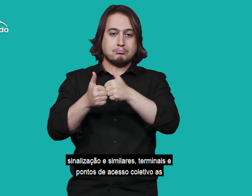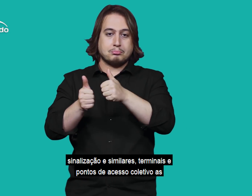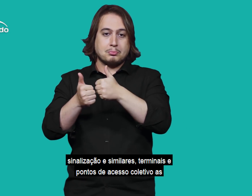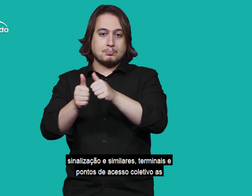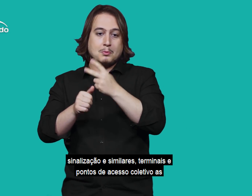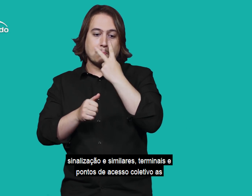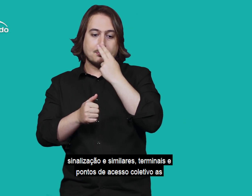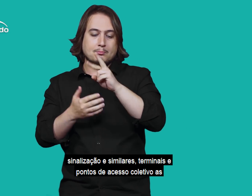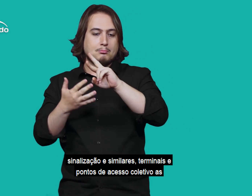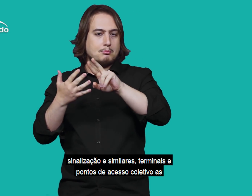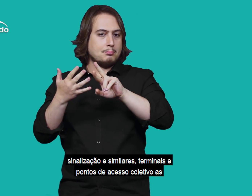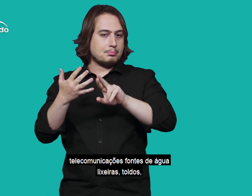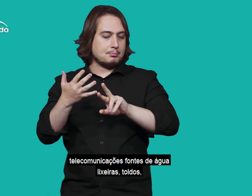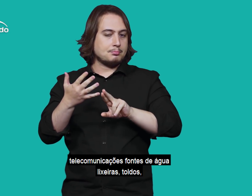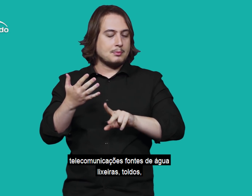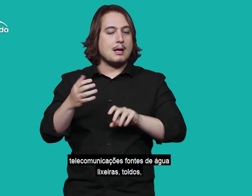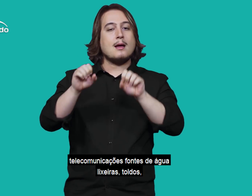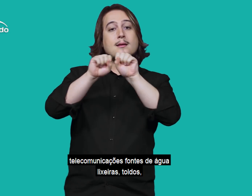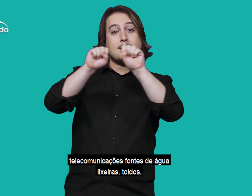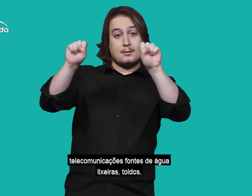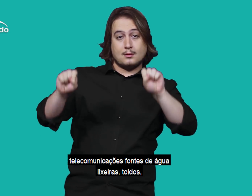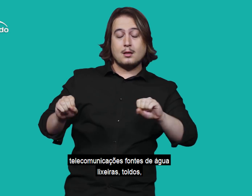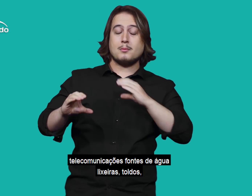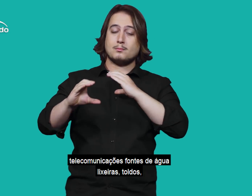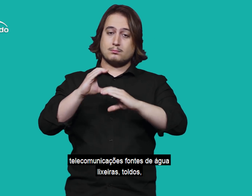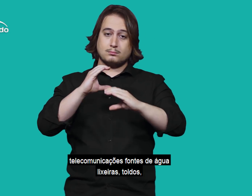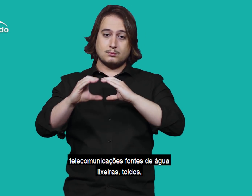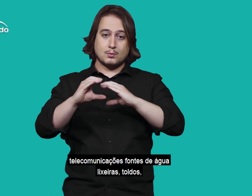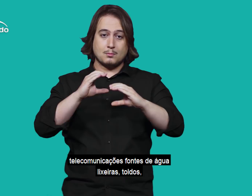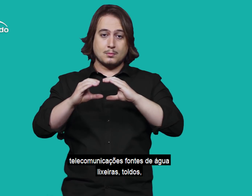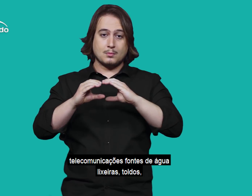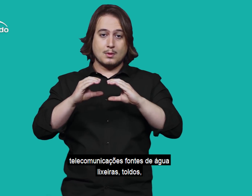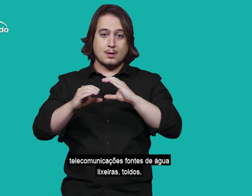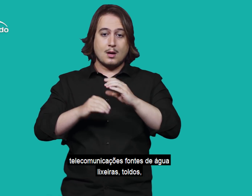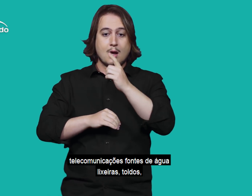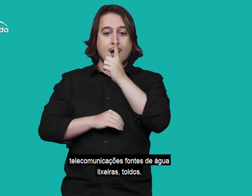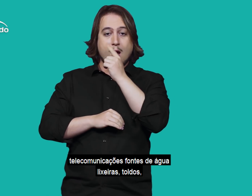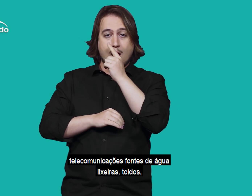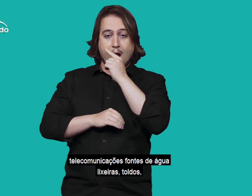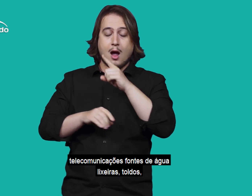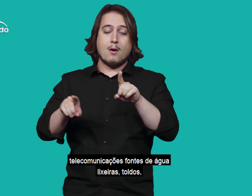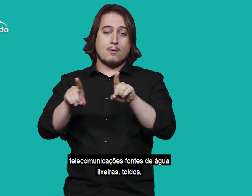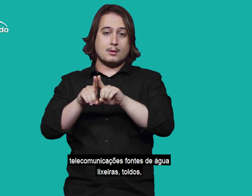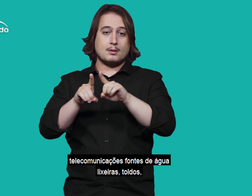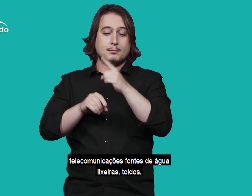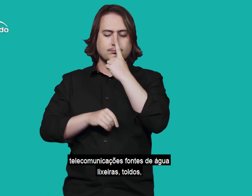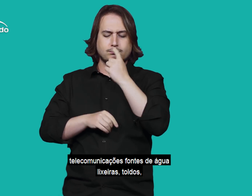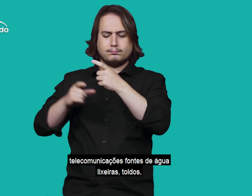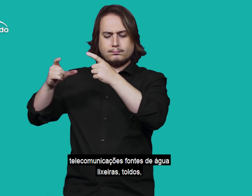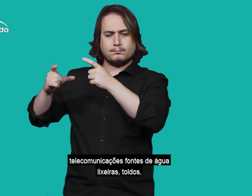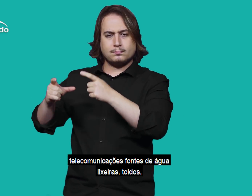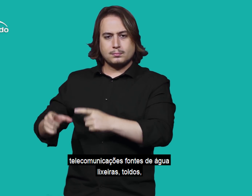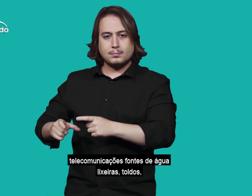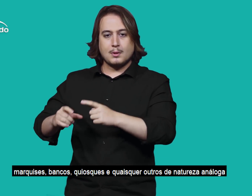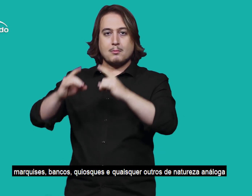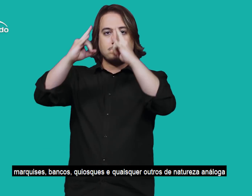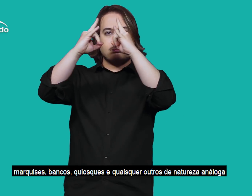coletivo às telecomunicações fontes de água lixeiras todos ísis